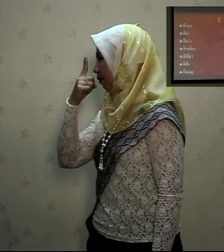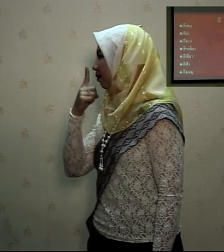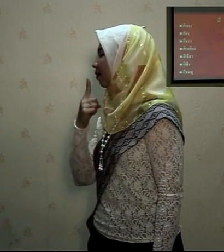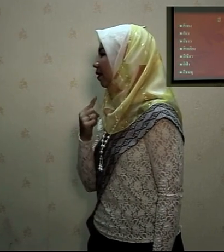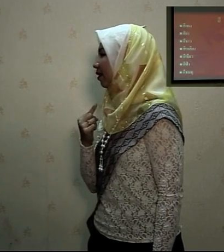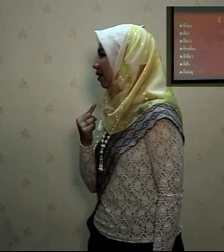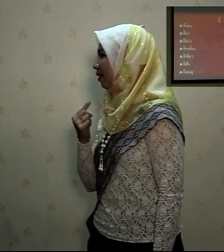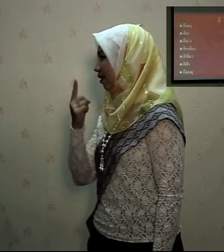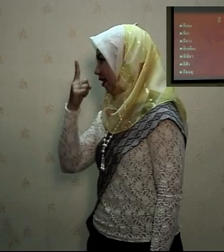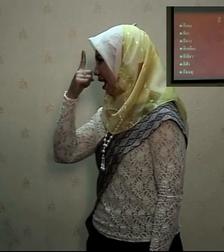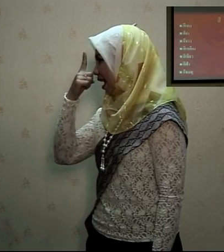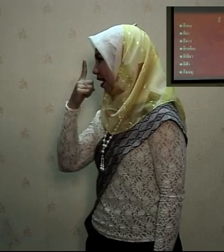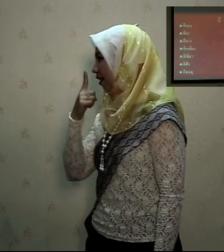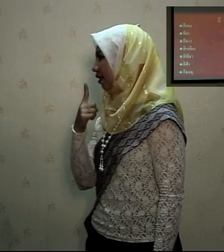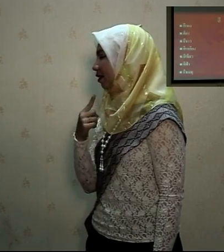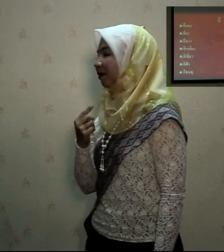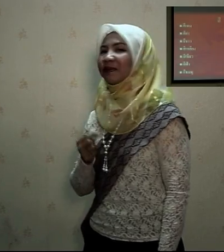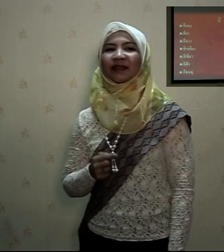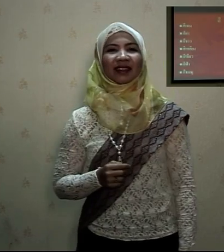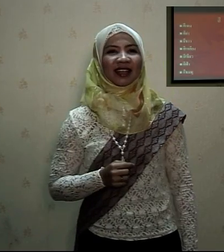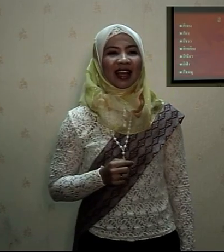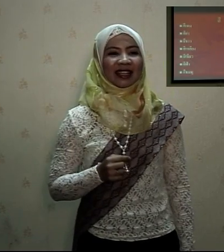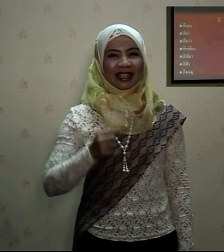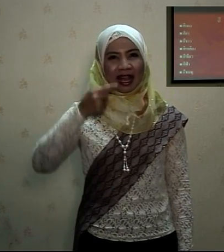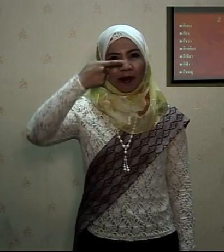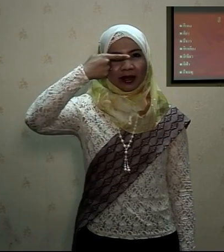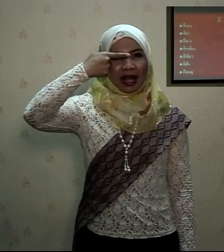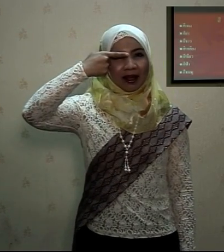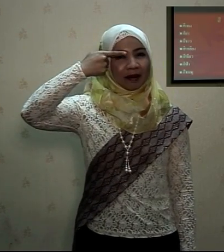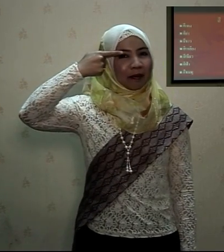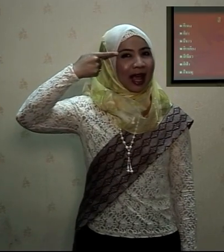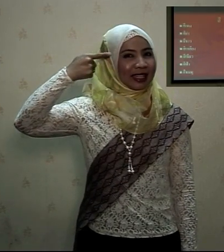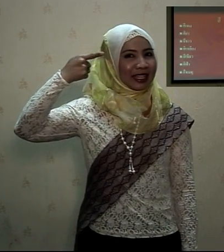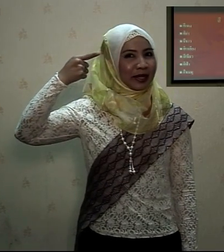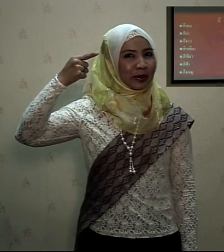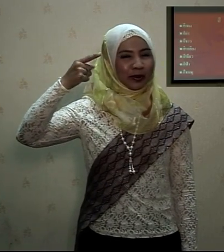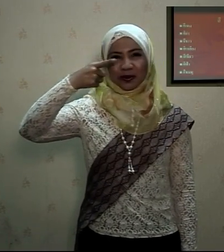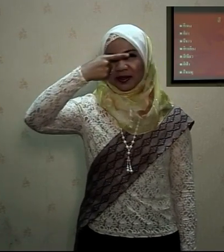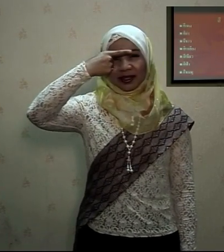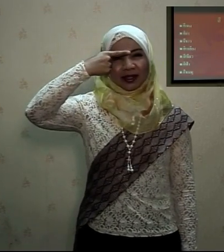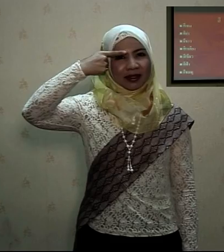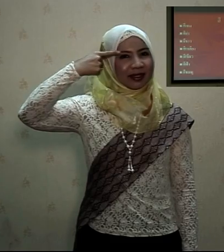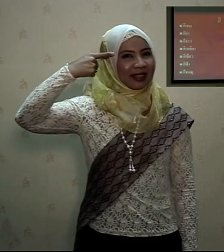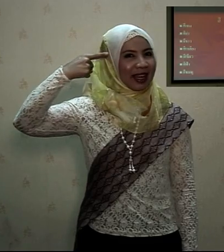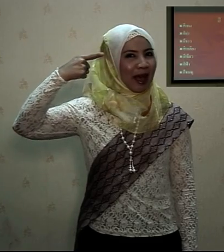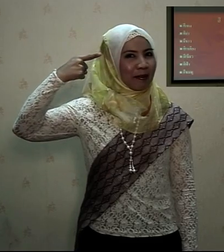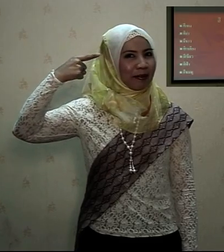แดงสีแดงสีดำนะคะป้ายที่คิ้วสี